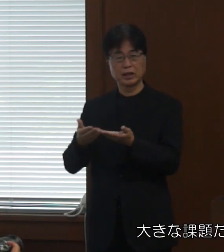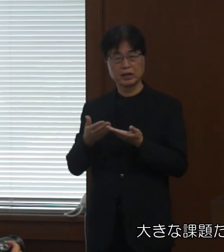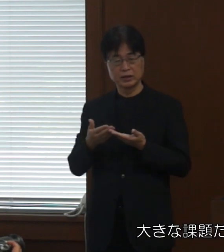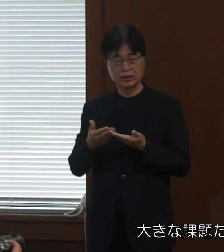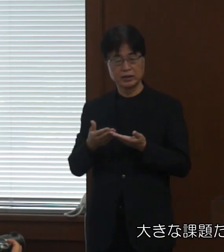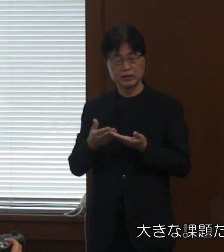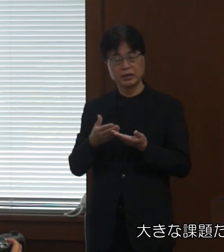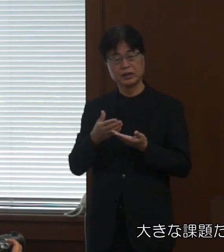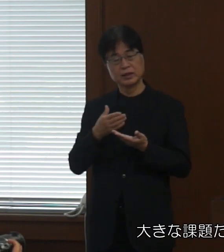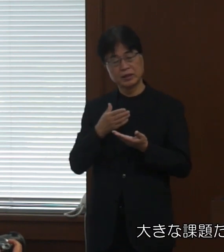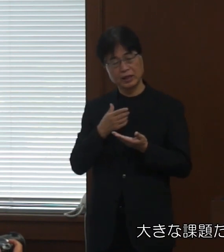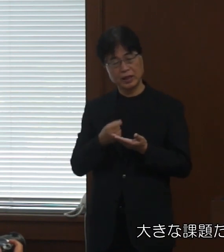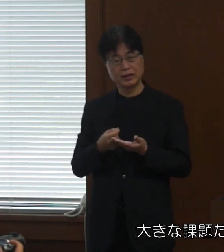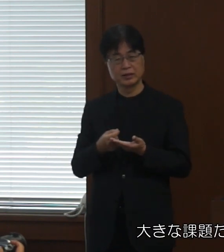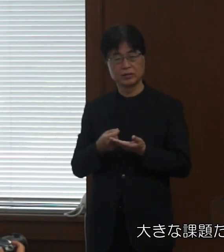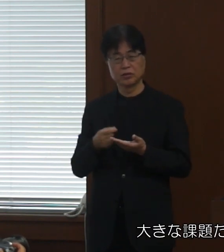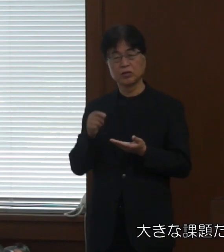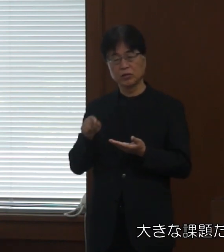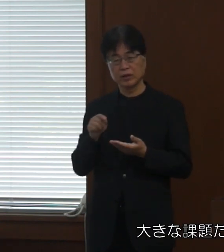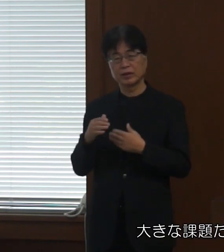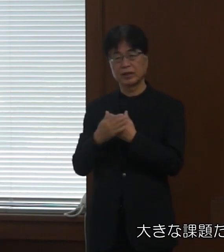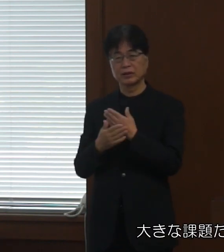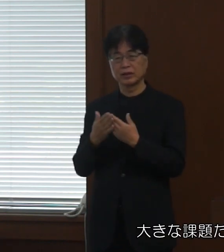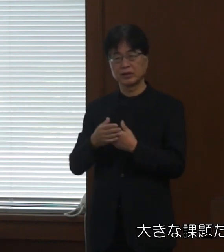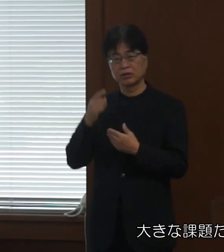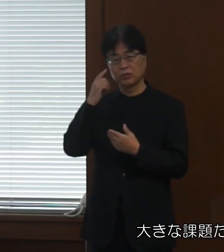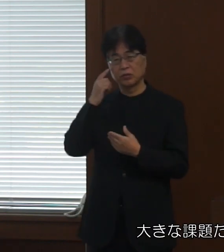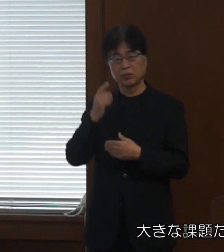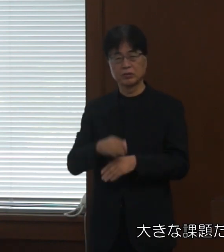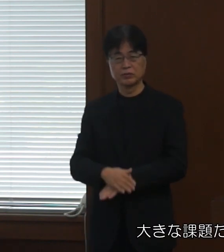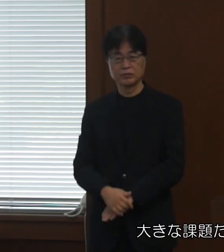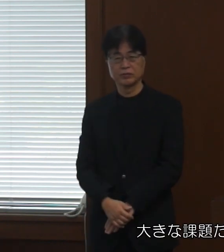いうことも大きな課題だろうと認識しまし